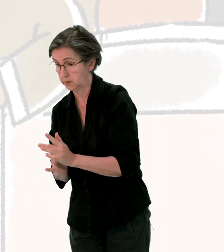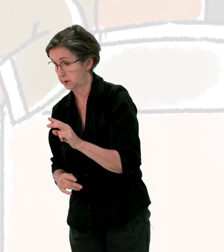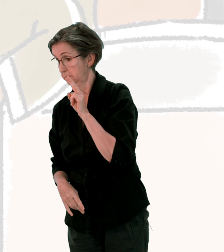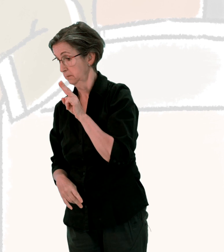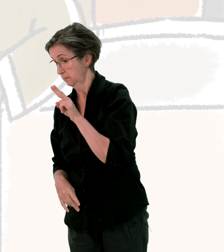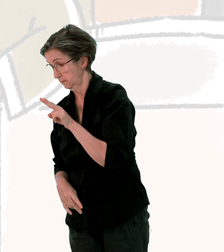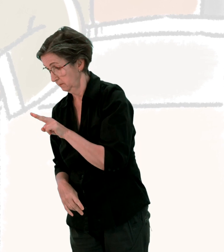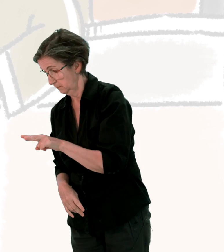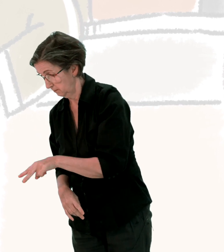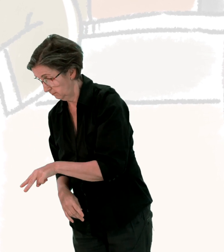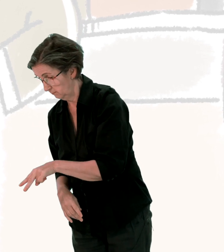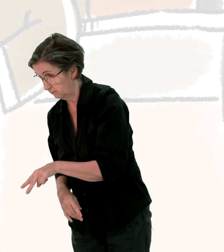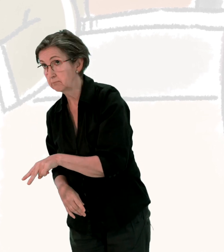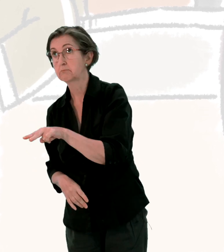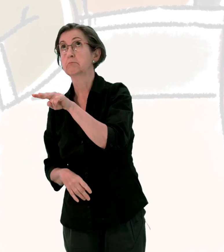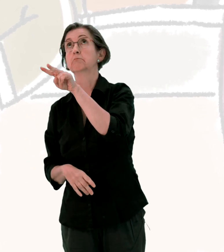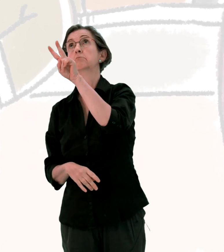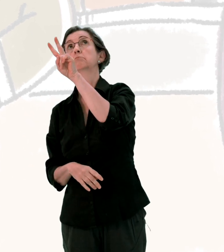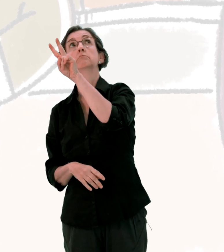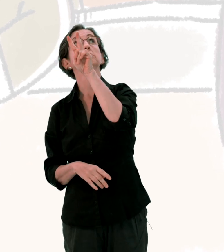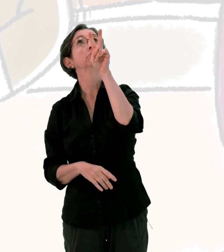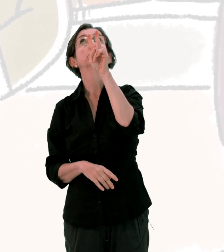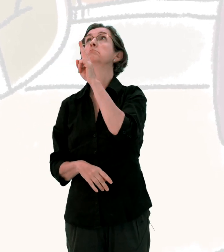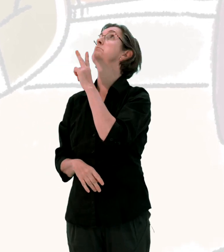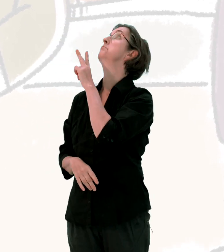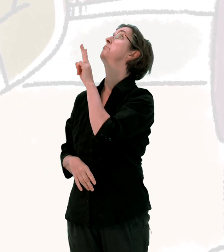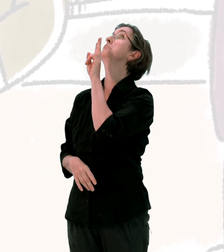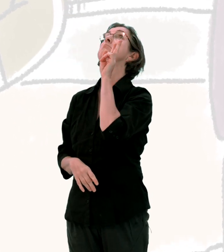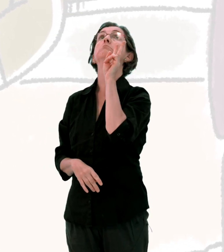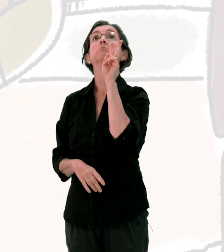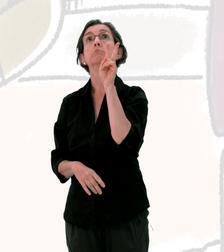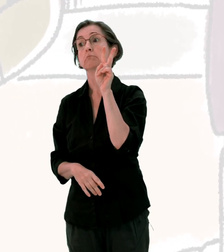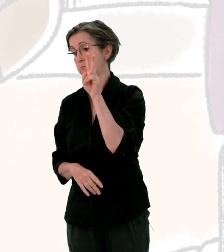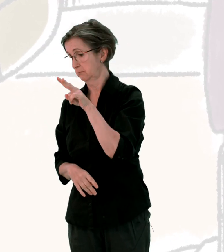Et par ce trou, ils font descendre le paralysé couché sur sa natte.